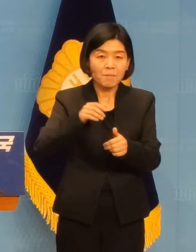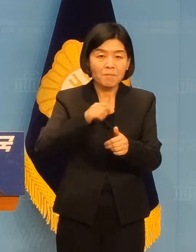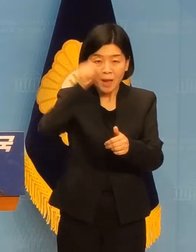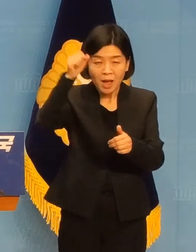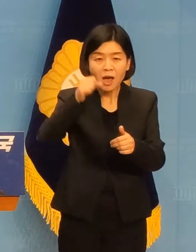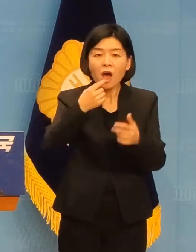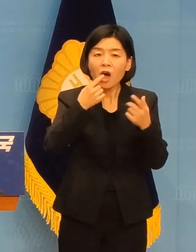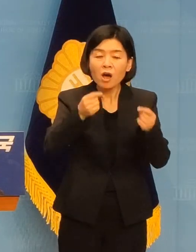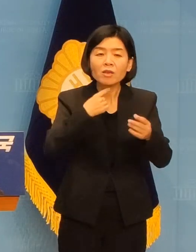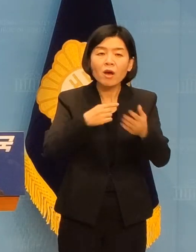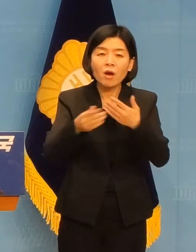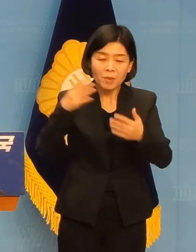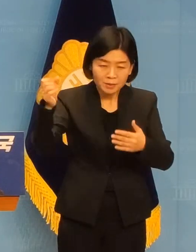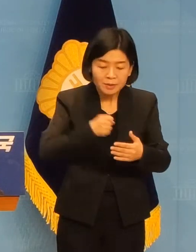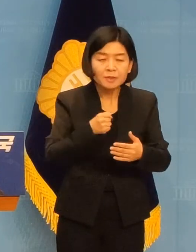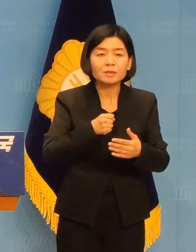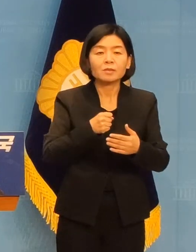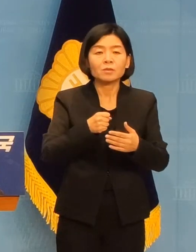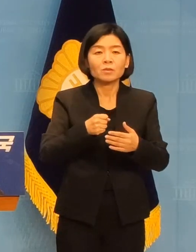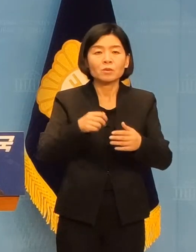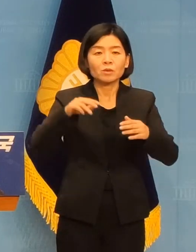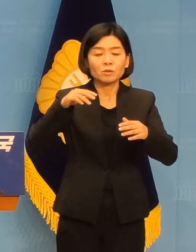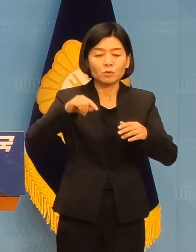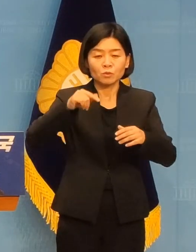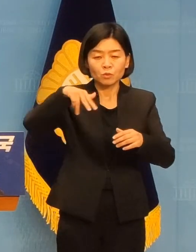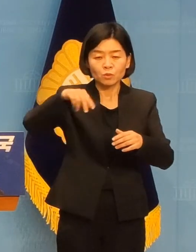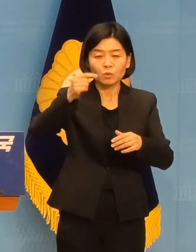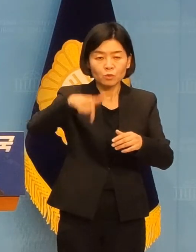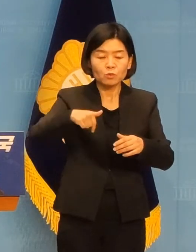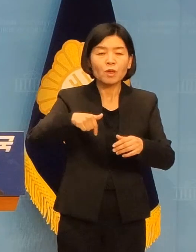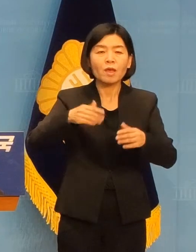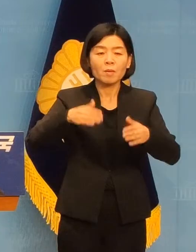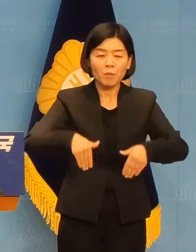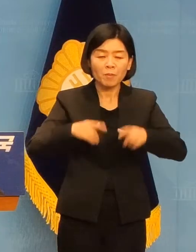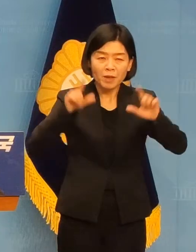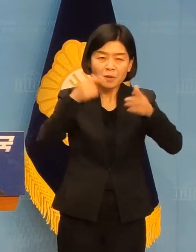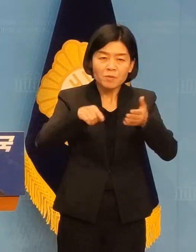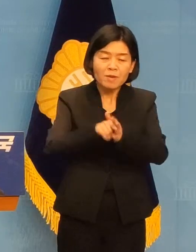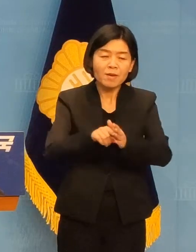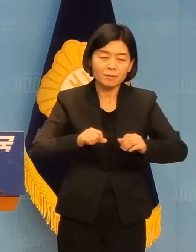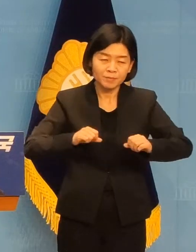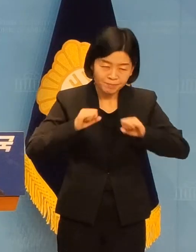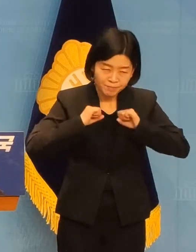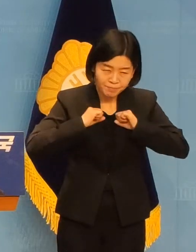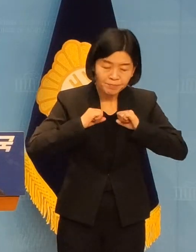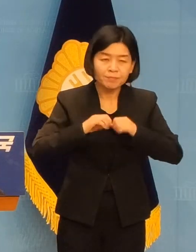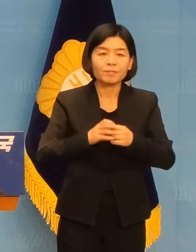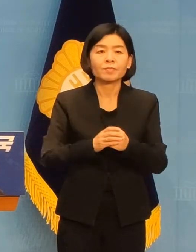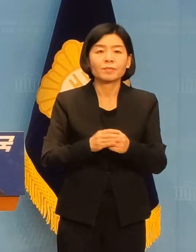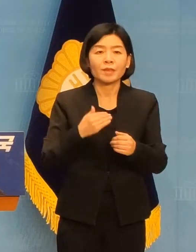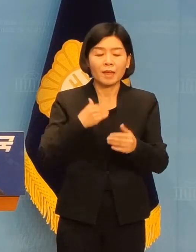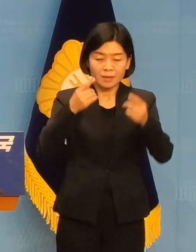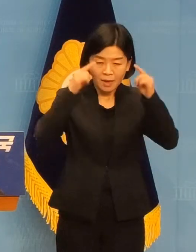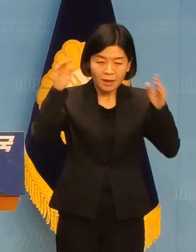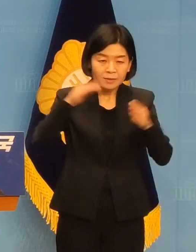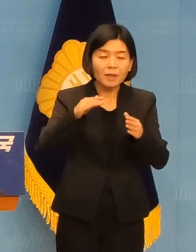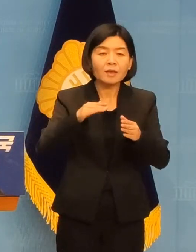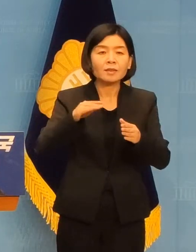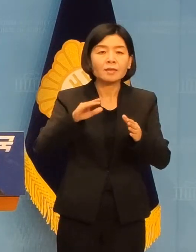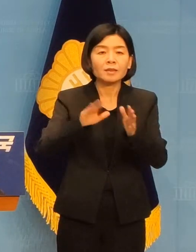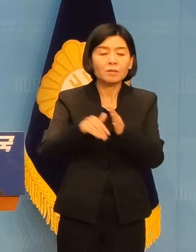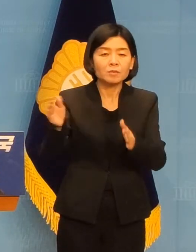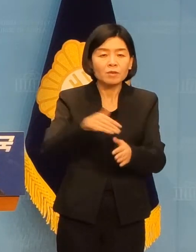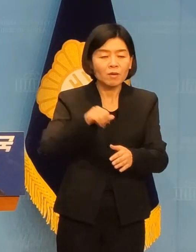봄날을 위해 쏟겠습니다. 저는 학생운동 때부터 조국과 함께했고 앞으로도